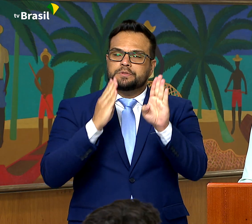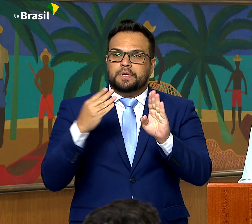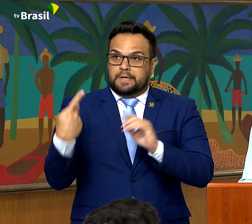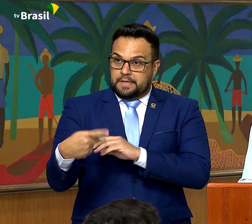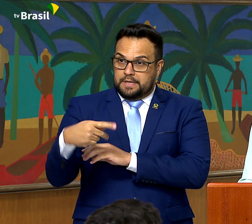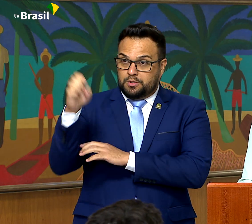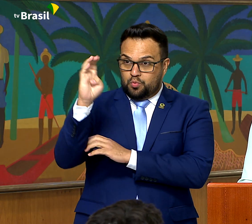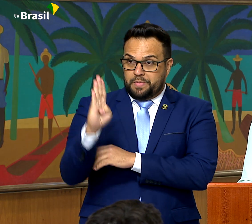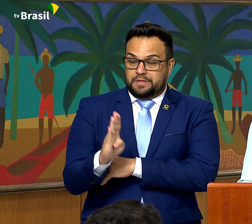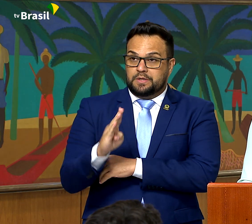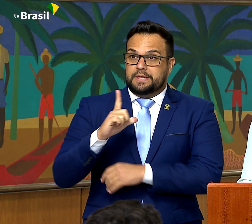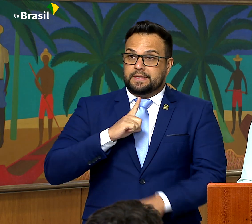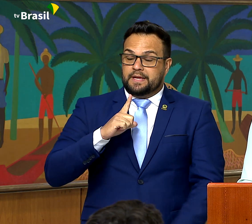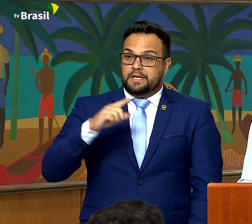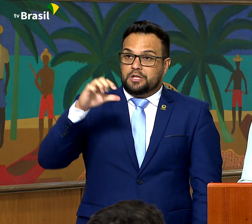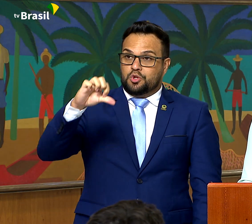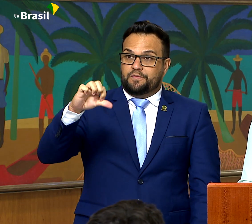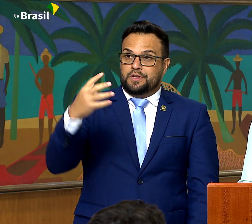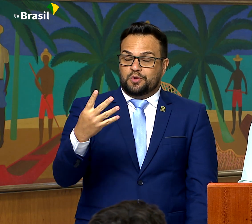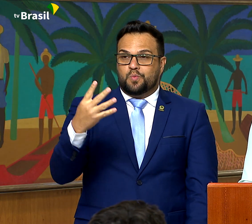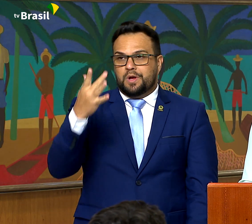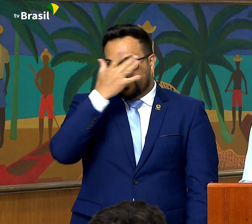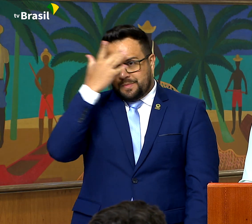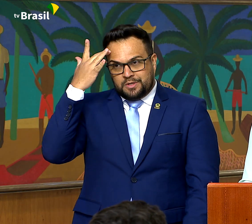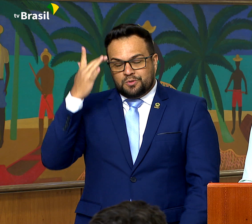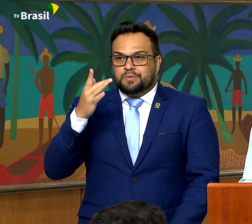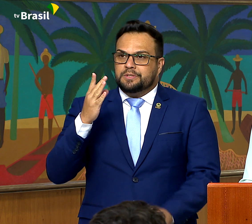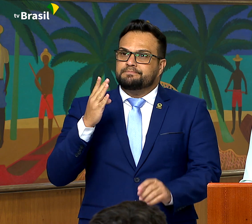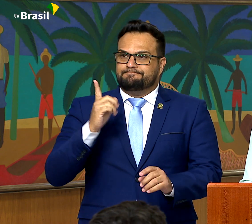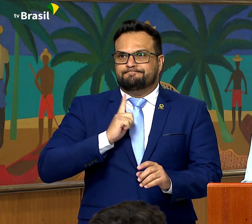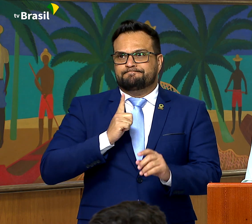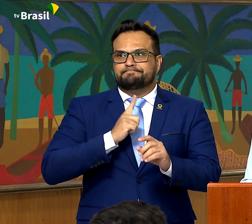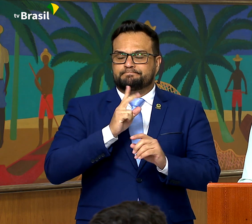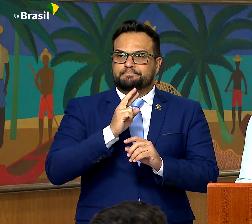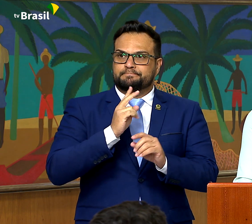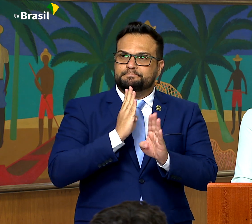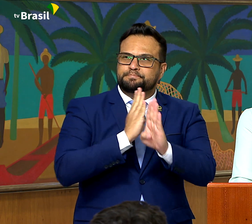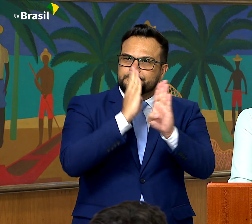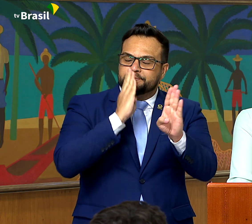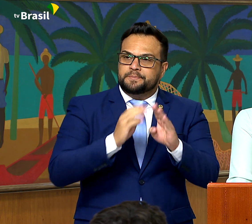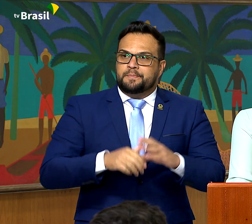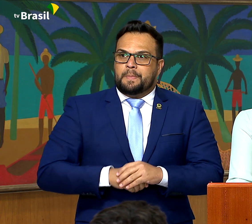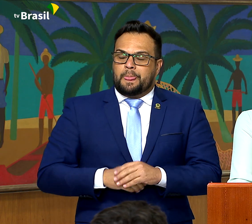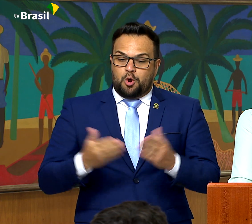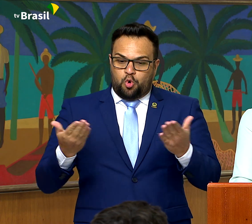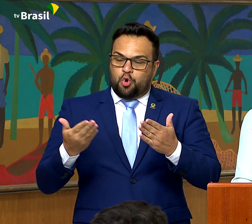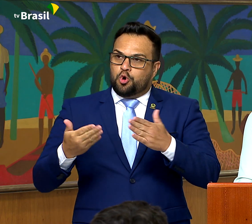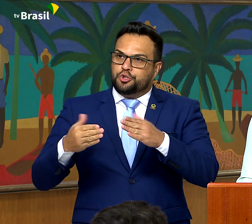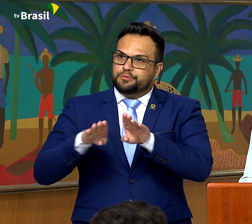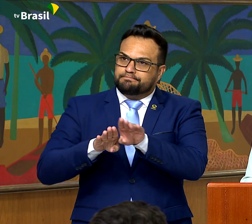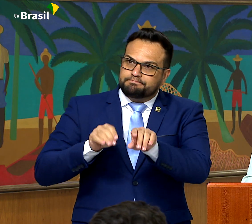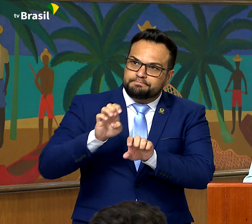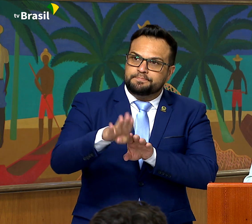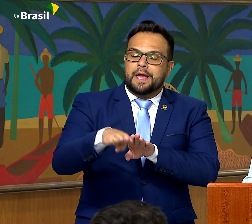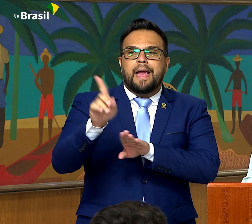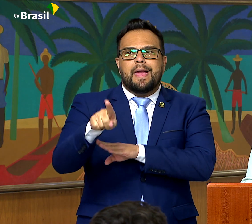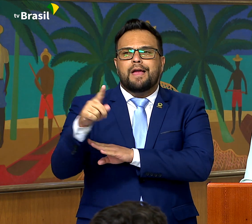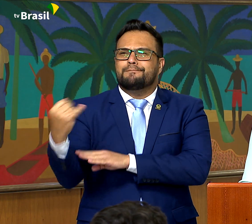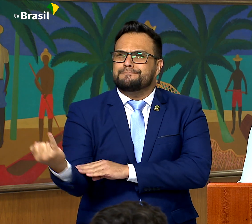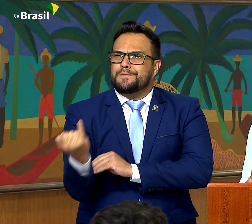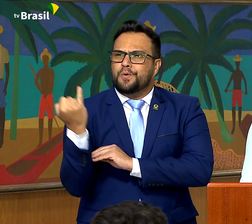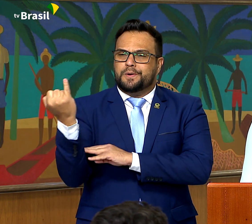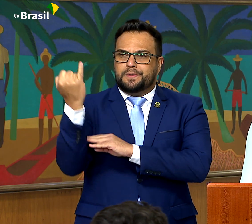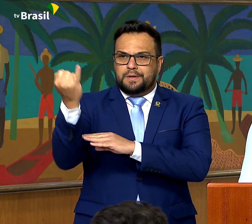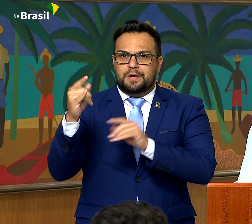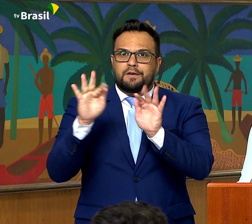Brasil, há 94 pacientes diagnosticados. O passo que demos hoje é fundamental para as famílias que